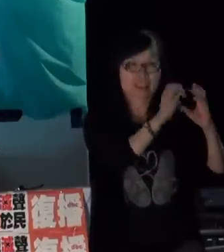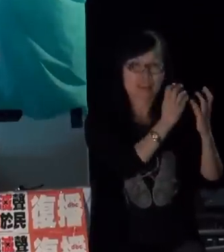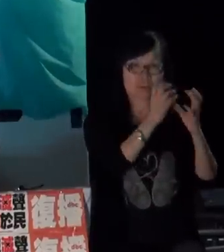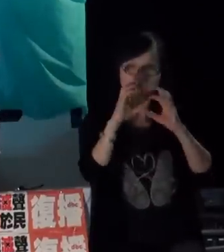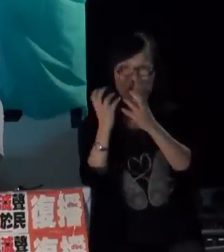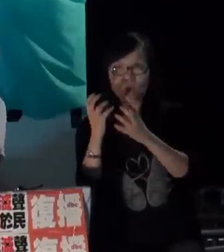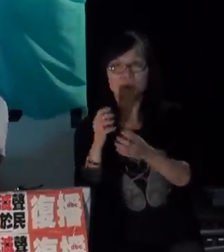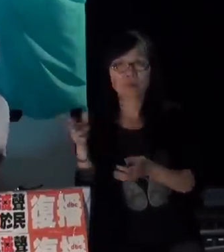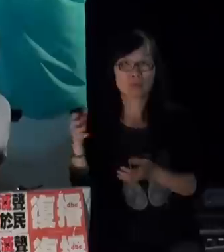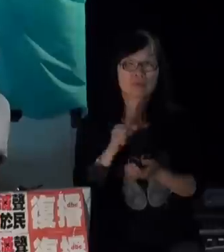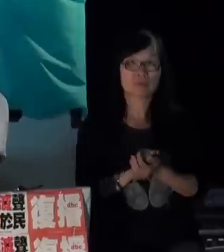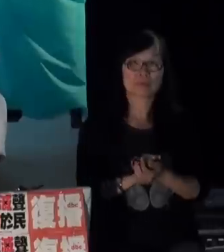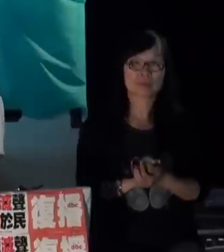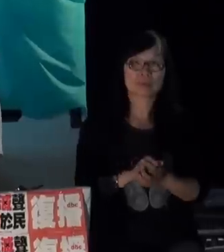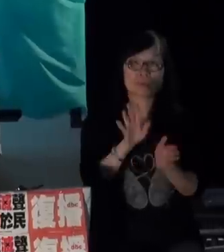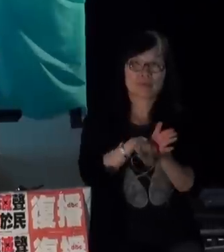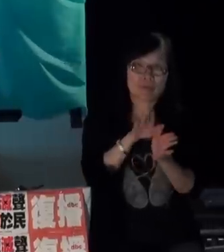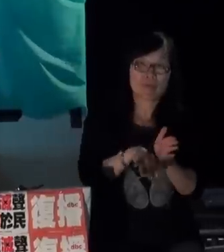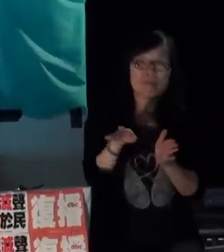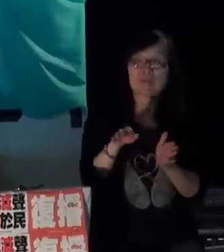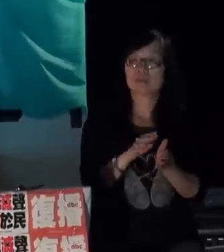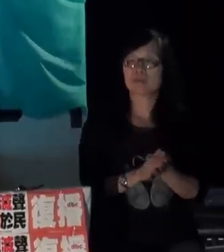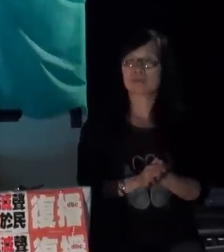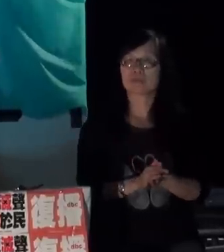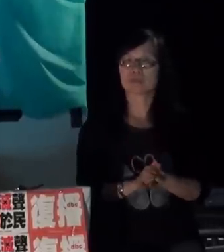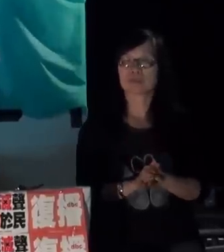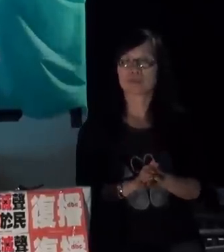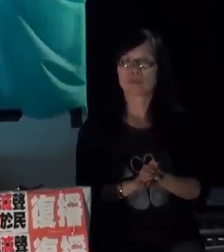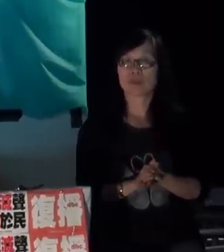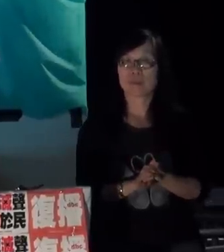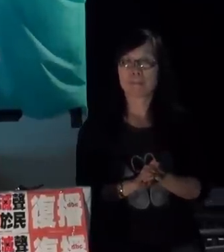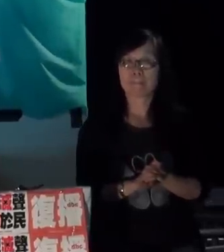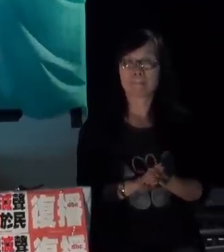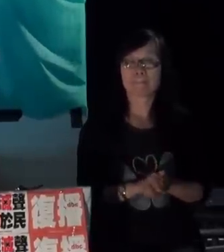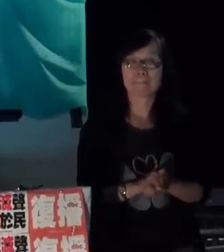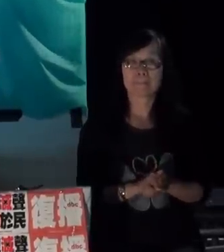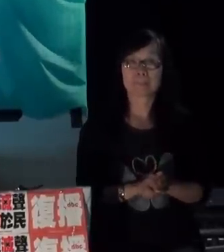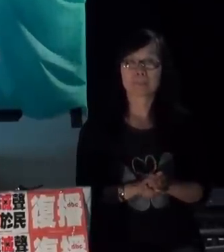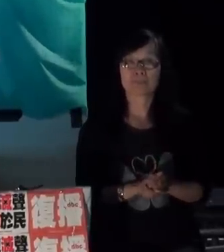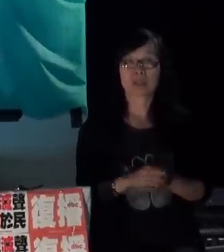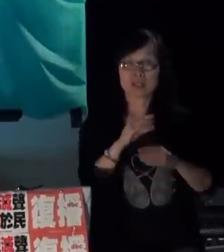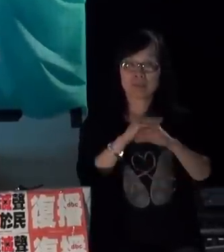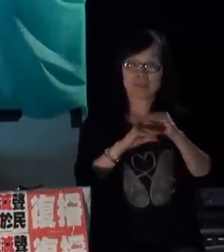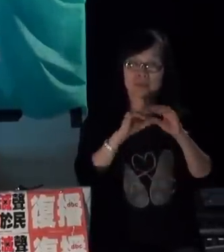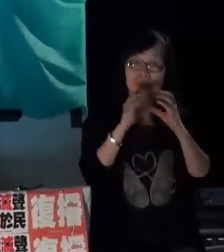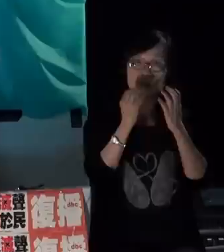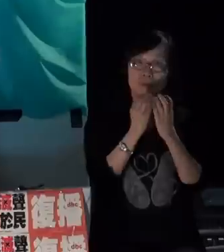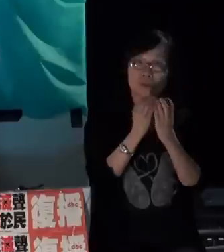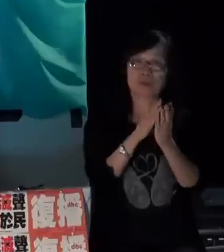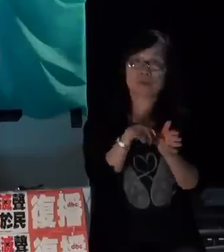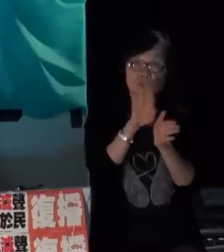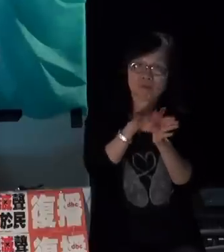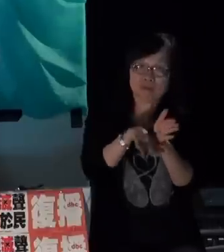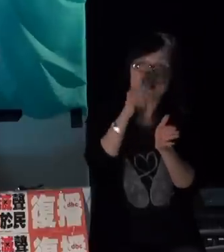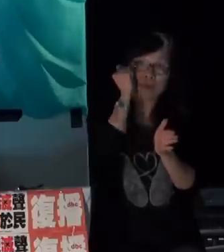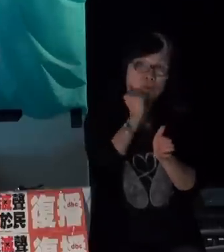算啦，為咗個三筆啊嘛，係咪？喂哥。咁你民建聯咪專呃老人家嘅咯？佢